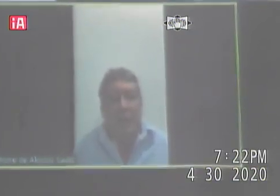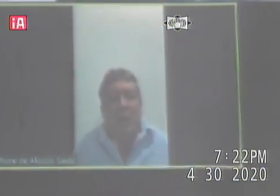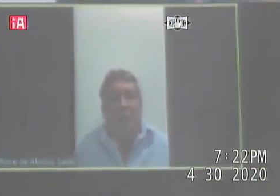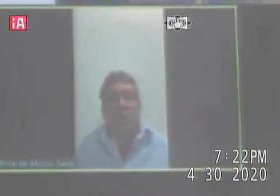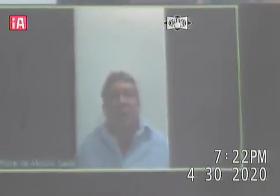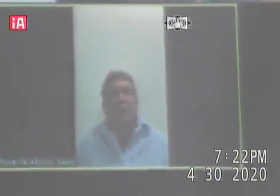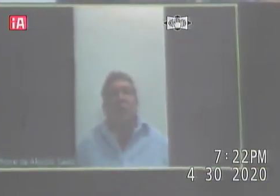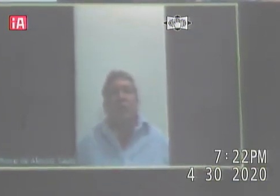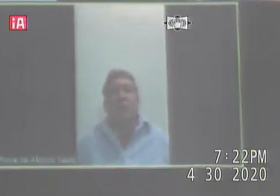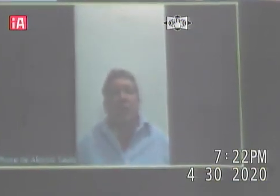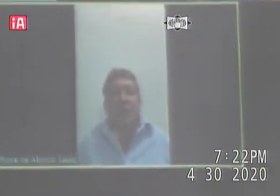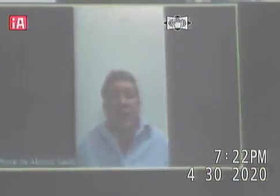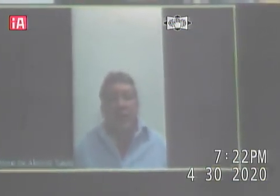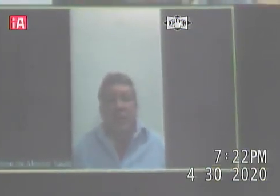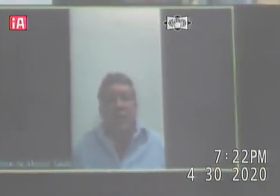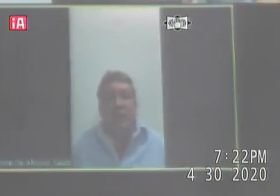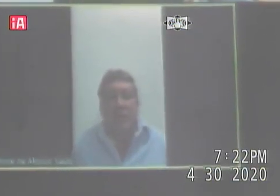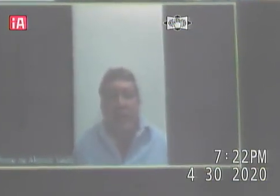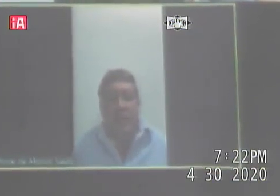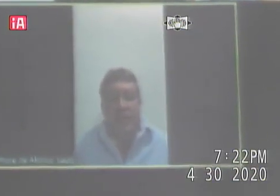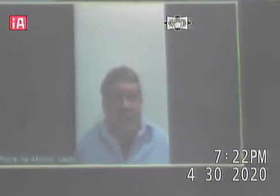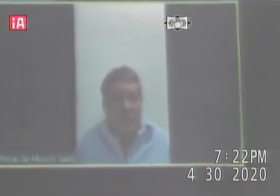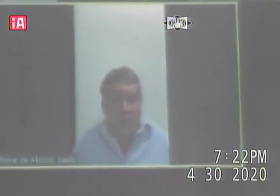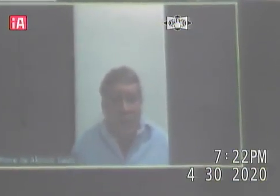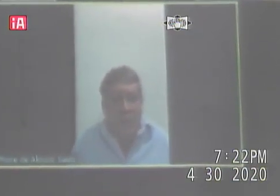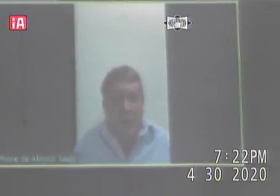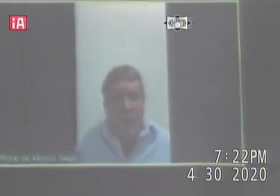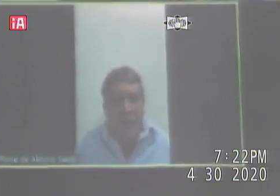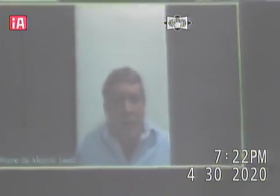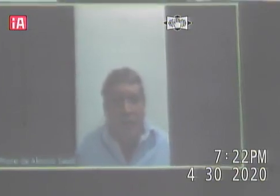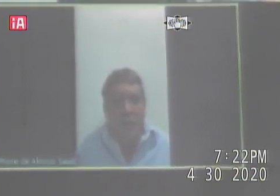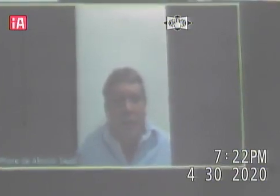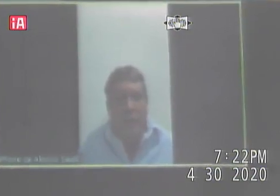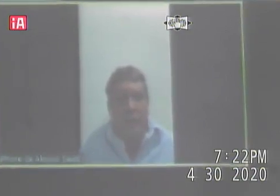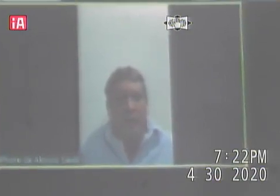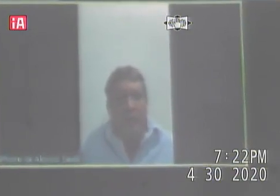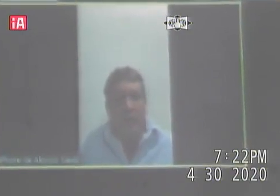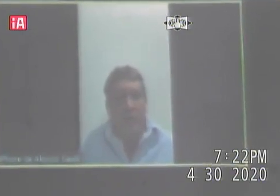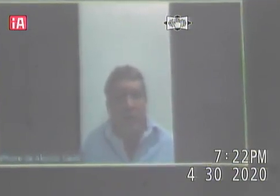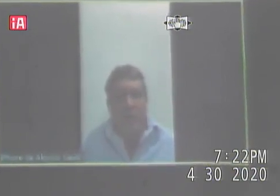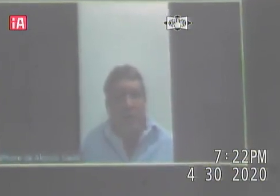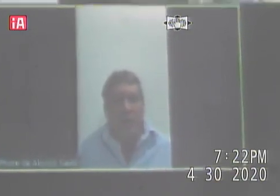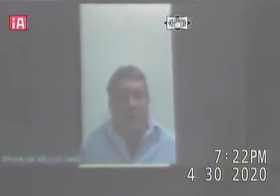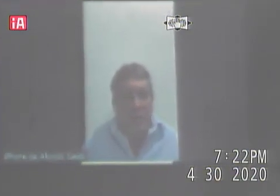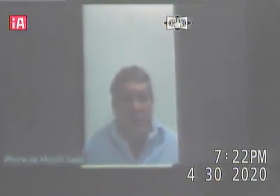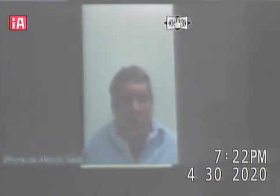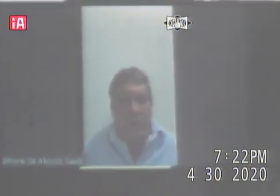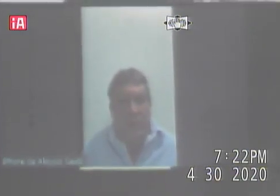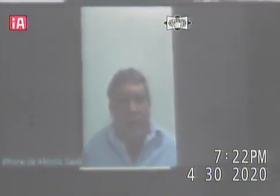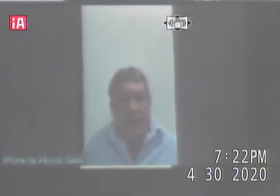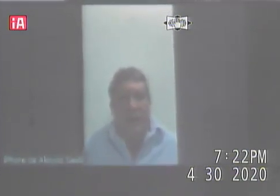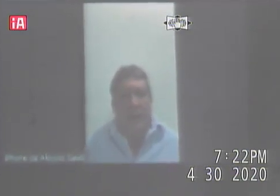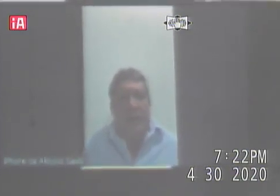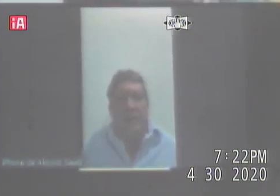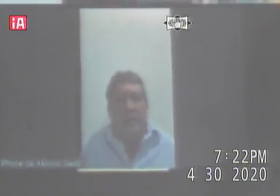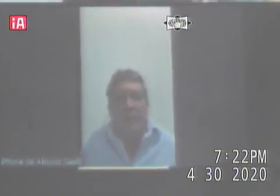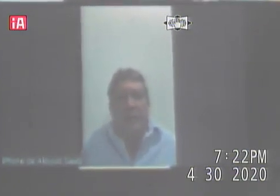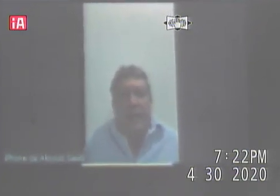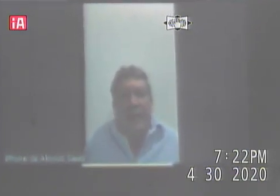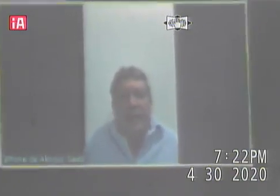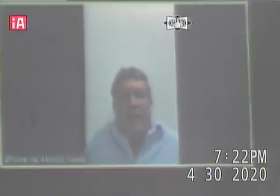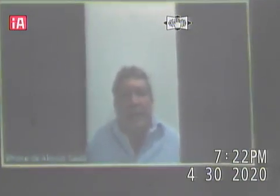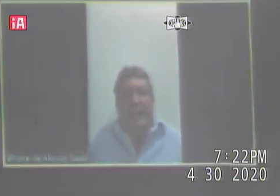lá do Comitê da Crise, do Gabinete da Crise, conversei muito bem com o Fernandinho, conversei muito bem com a Soraya. A